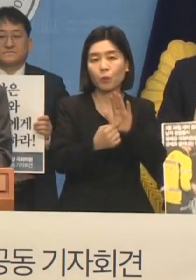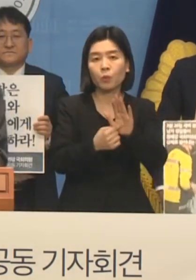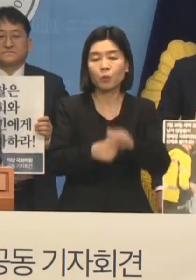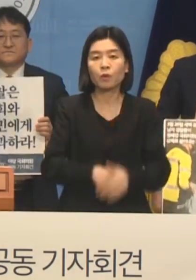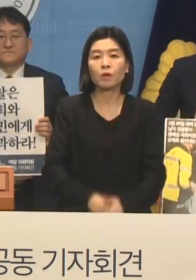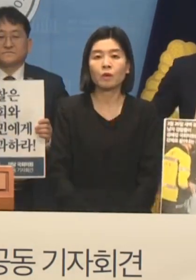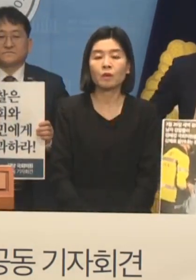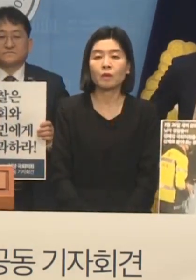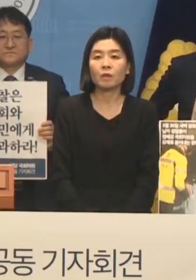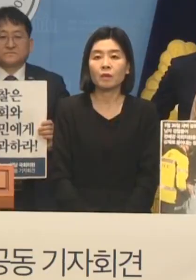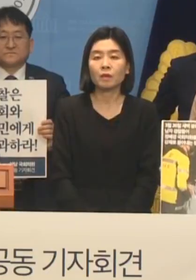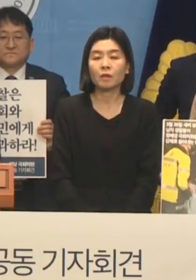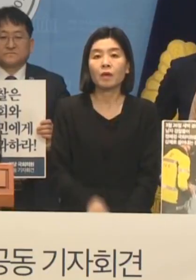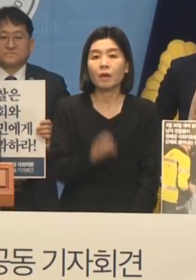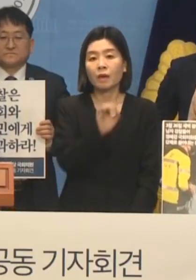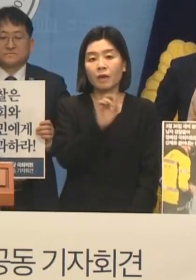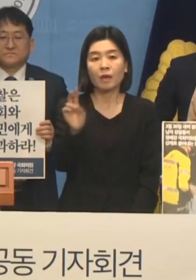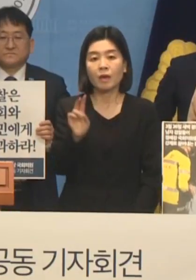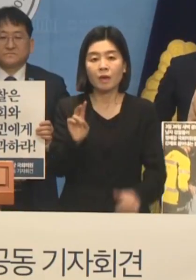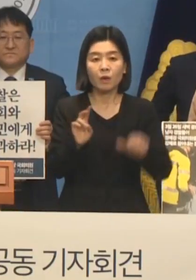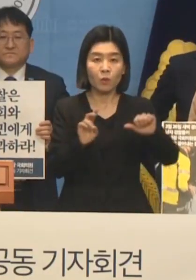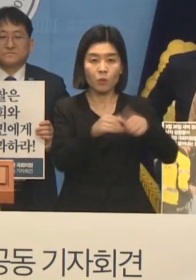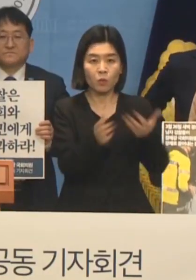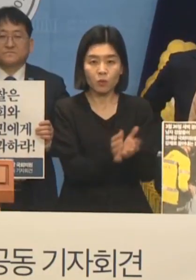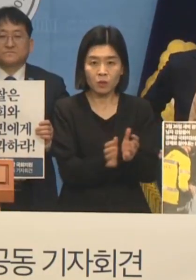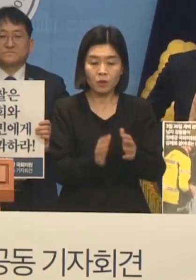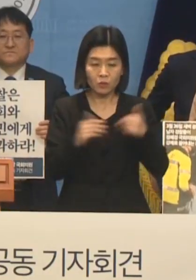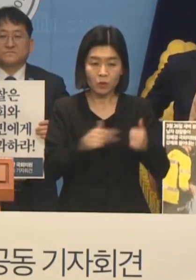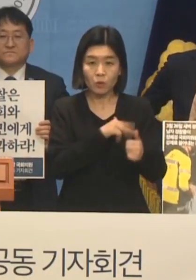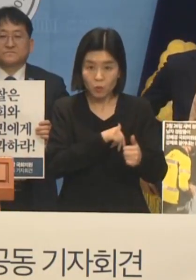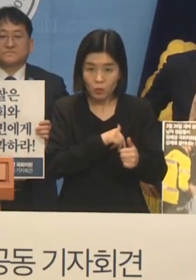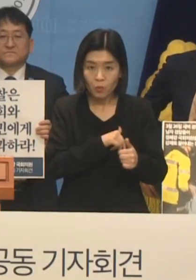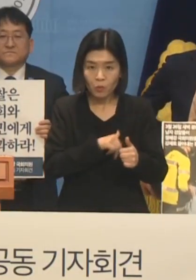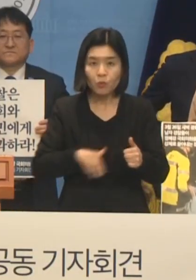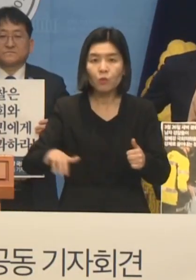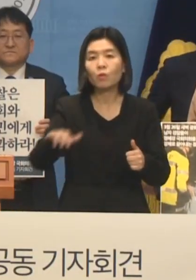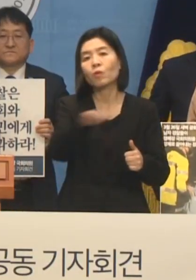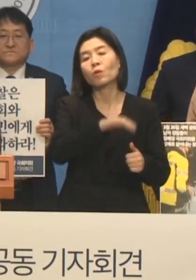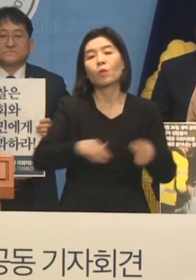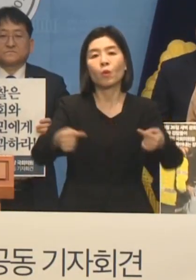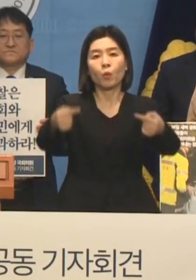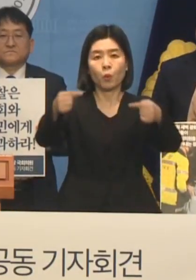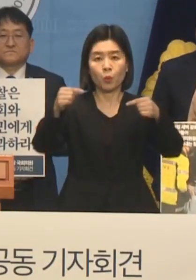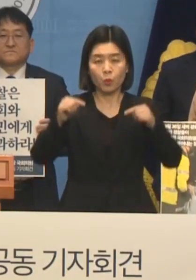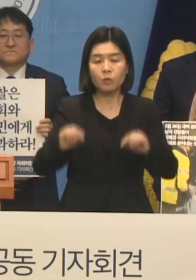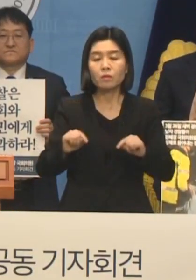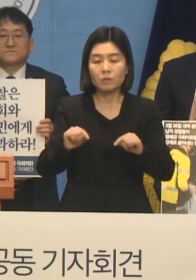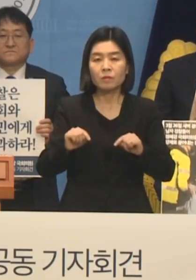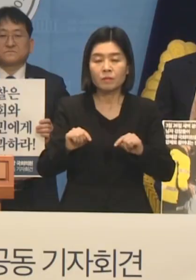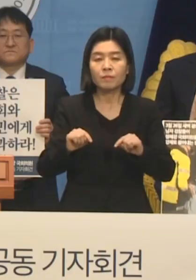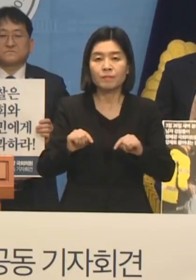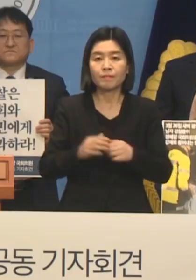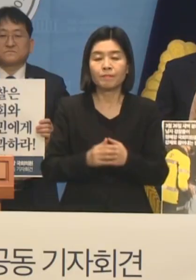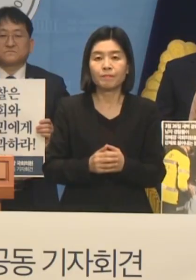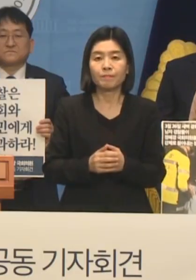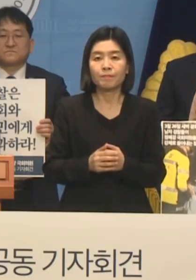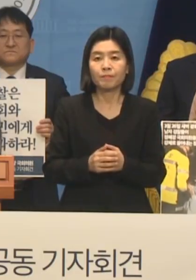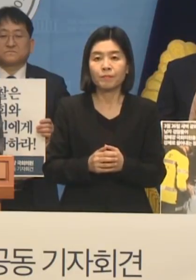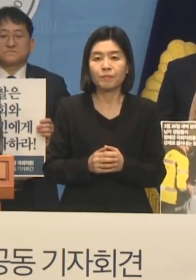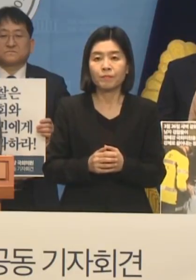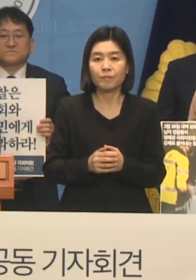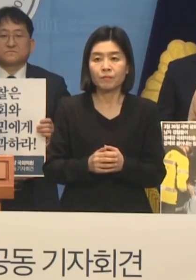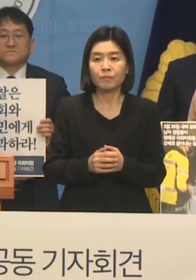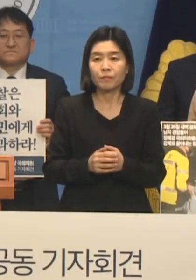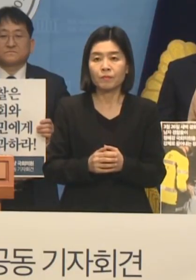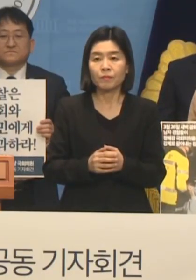이렇게 야5당의 국회의원님께서 정말 많은 또 인원들이 참석해서 함께해 주셨습니다. 그 집회와 시위를